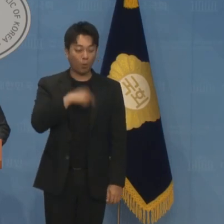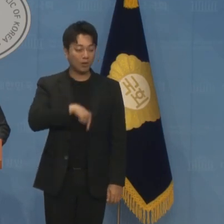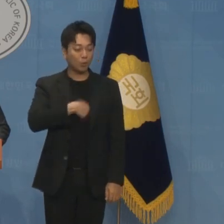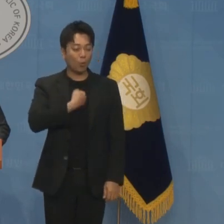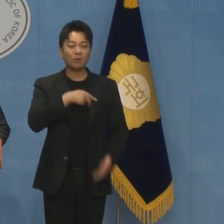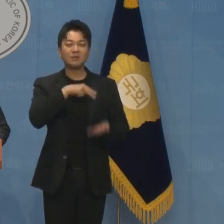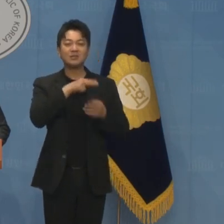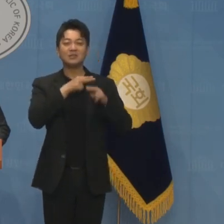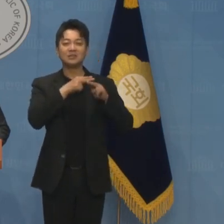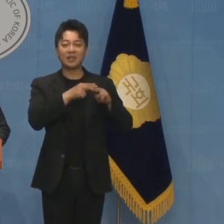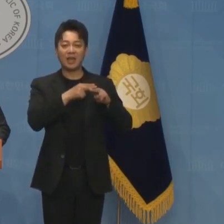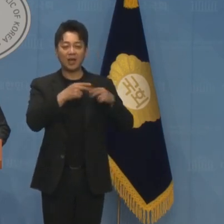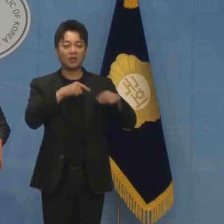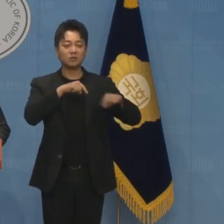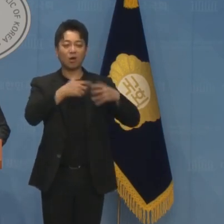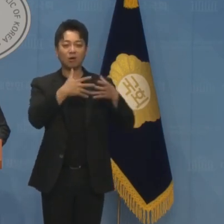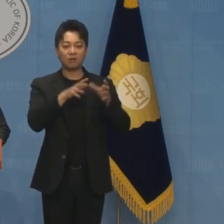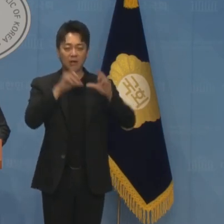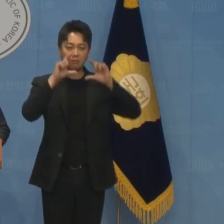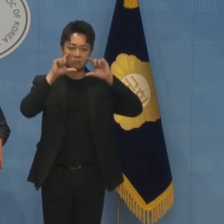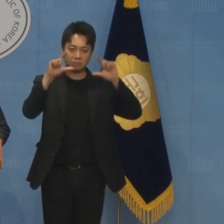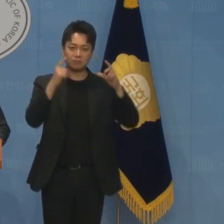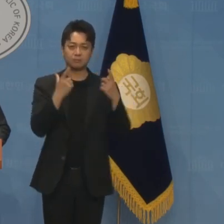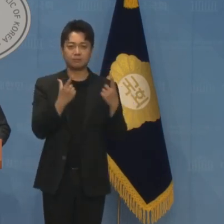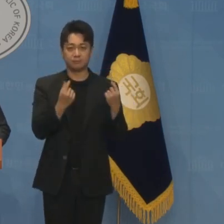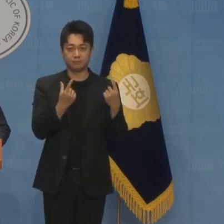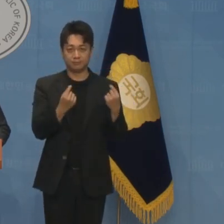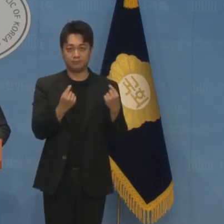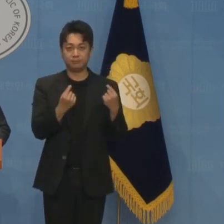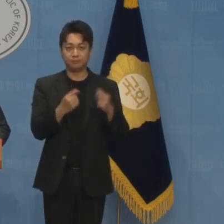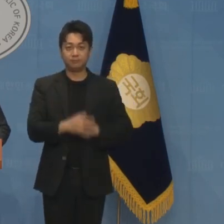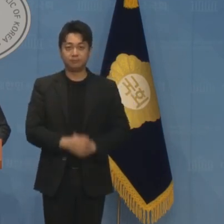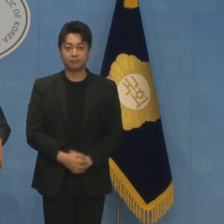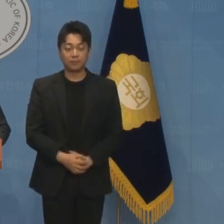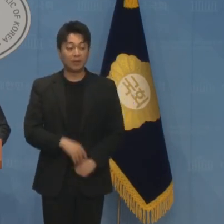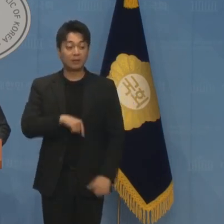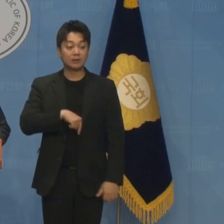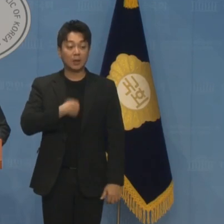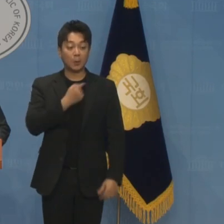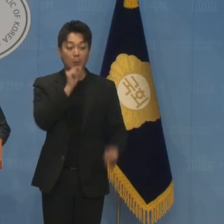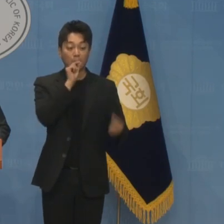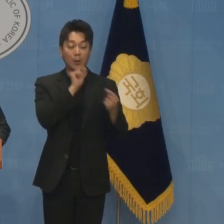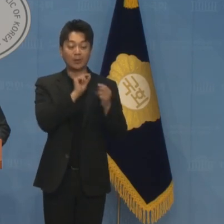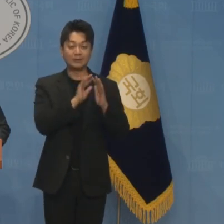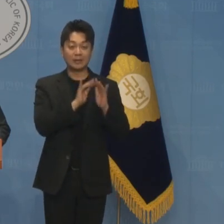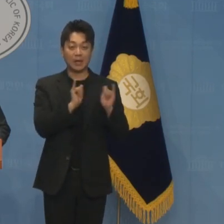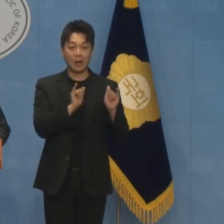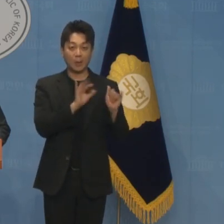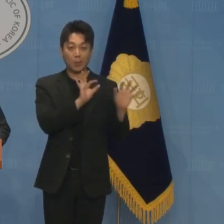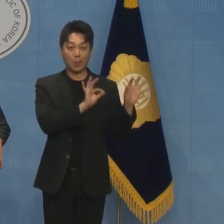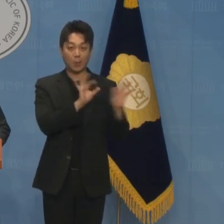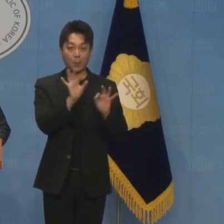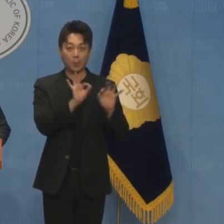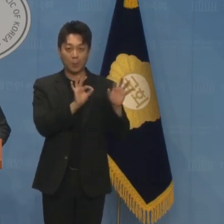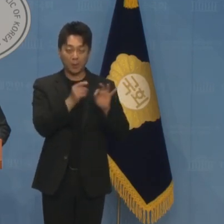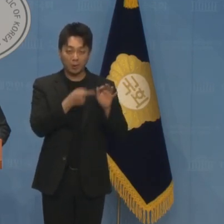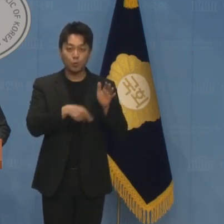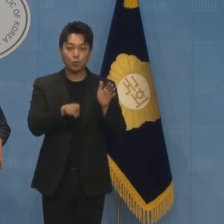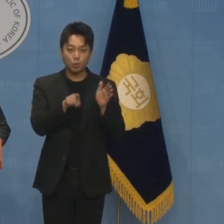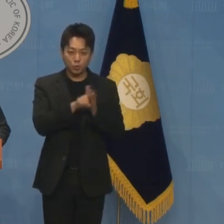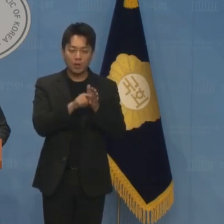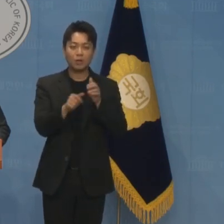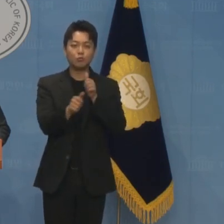정당임을 선포하는 것입니다 자기 사람려 자리를 만드는 위인은